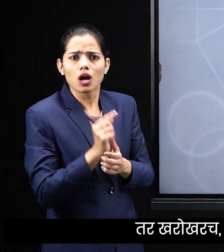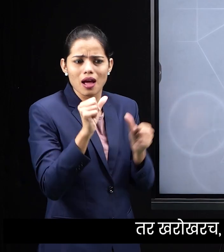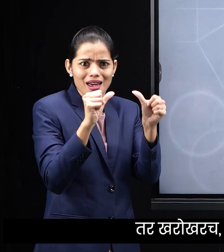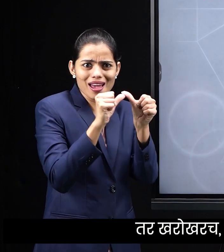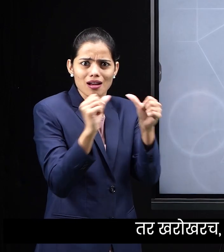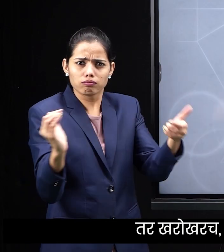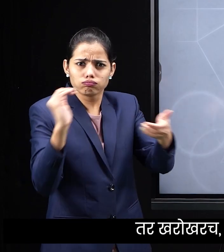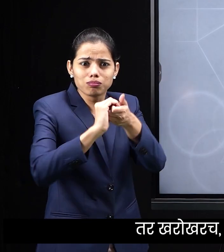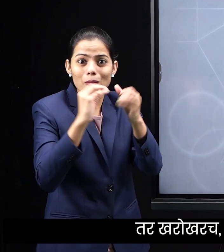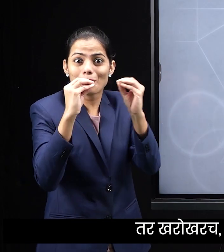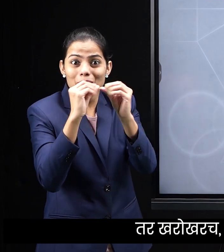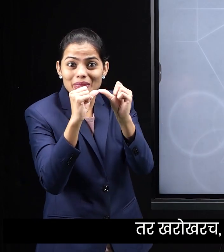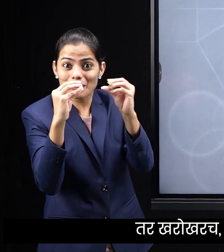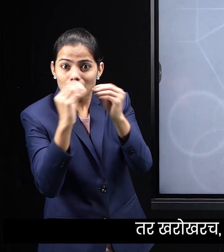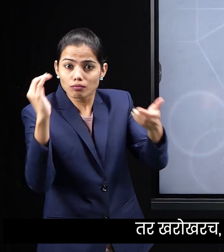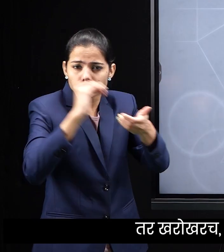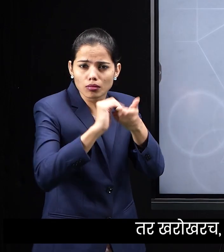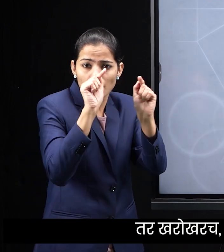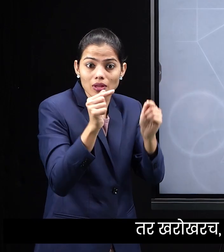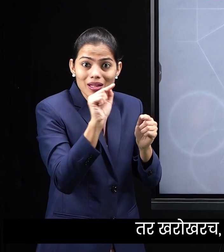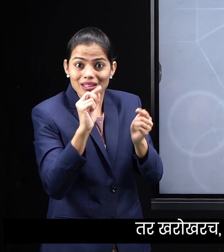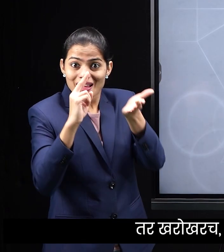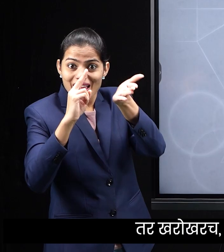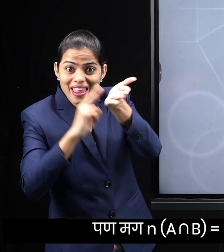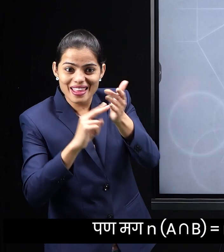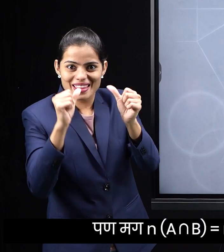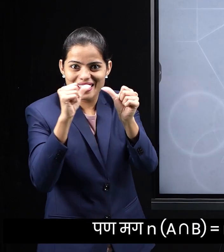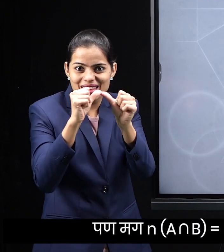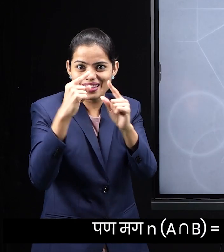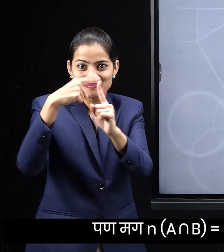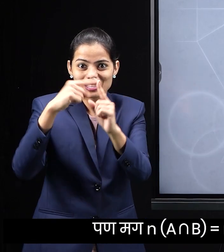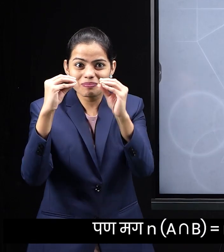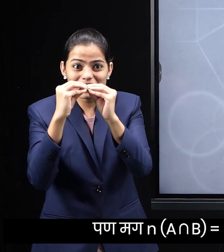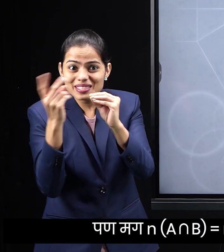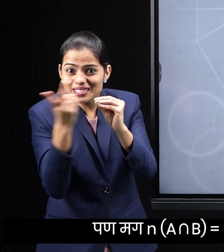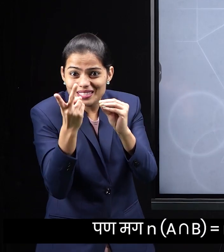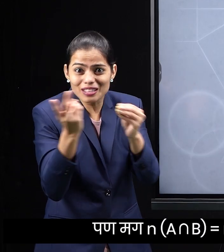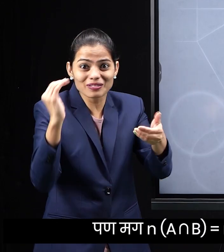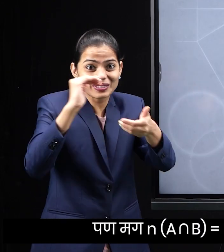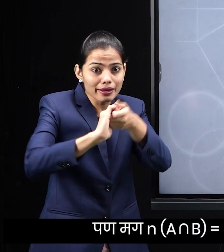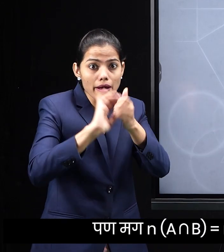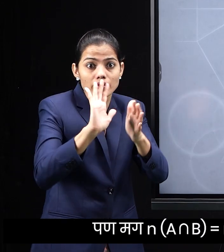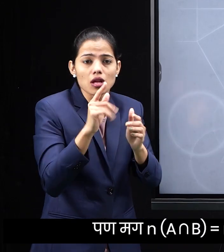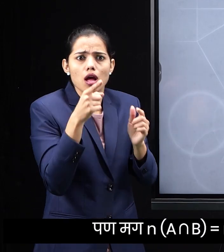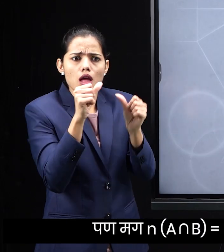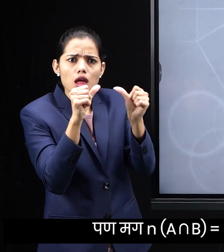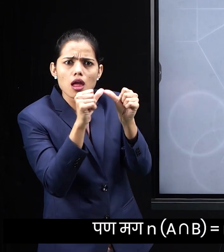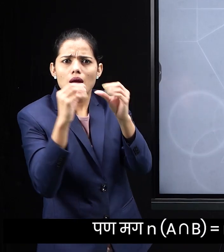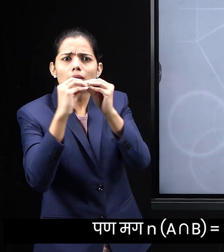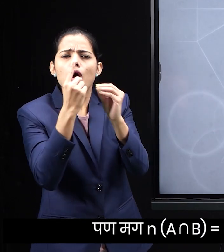एन इंटू ए प्लस एन इंटू बी मायनस एन इंटरसेक्शन बी. पण मग एन बी इंटरसेक्शन ए इज इक्वल्स टू एन इंटू ए प्लस एन इंटू